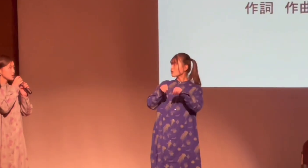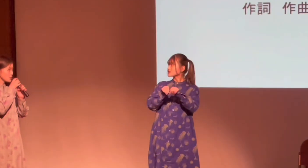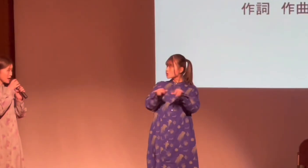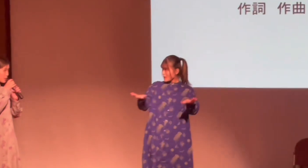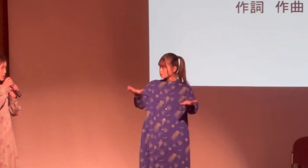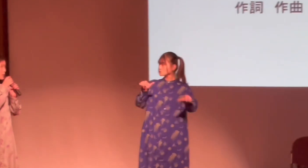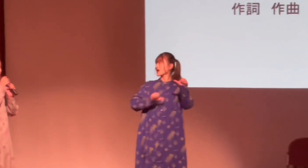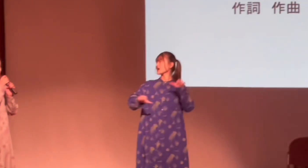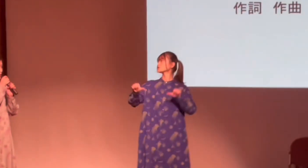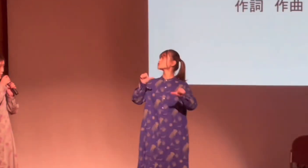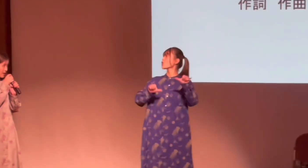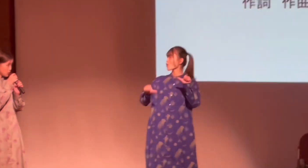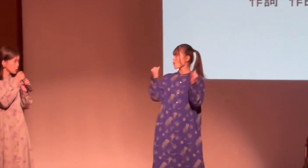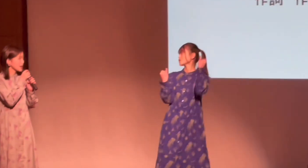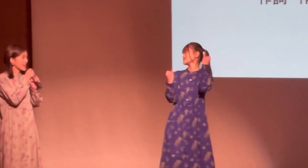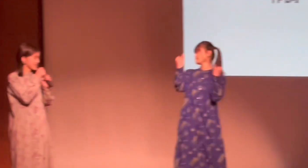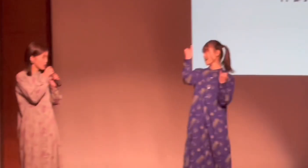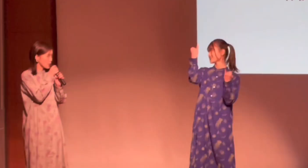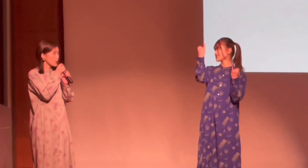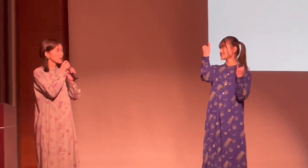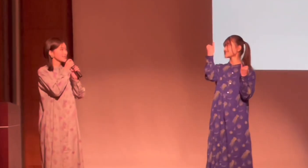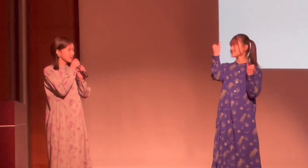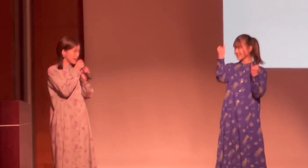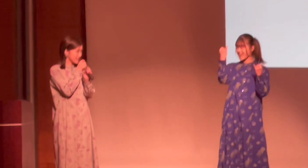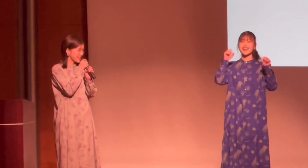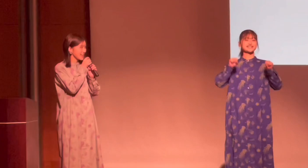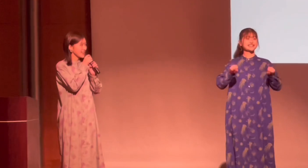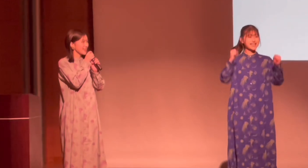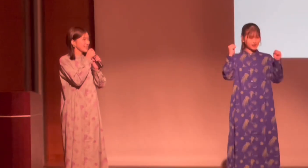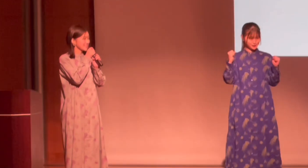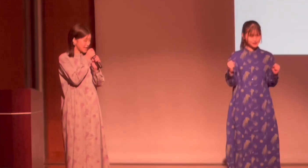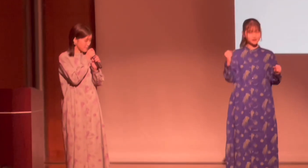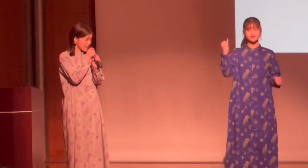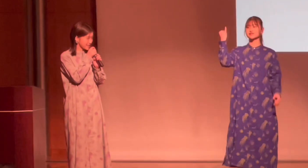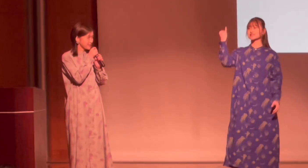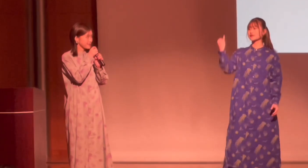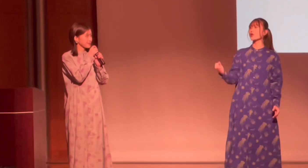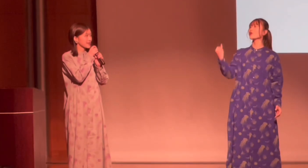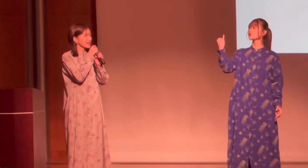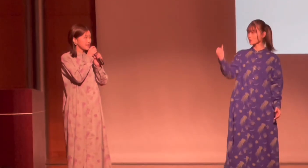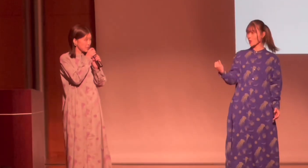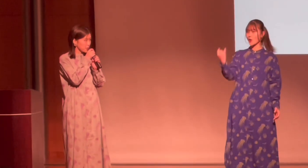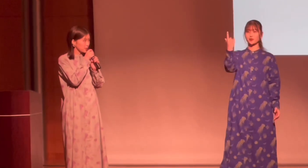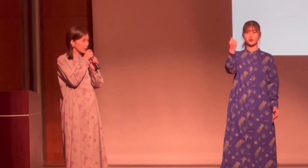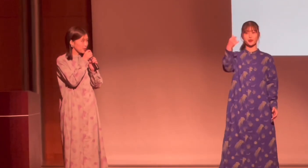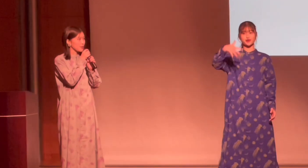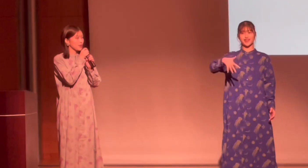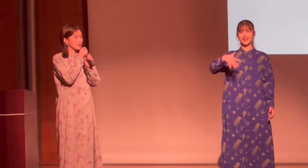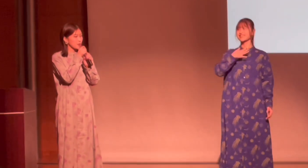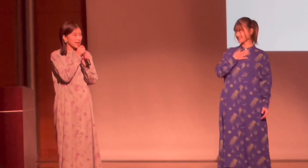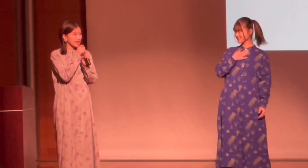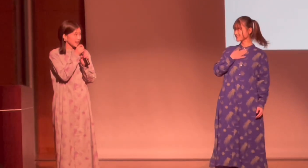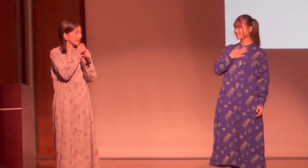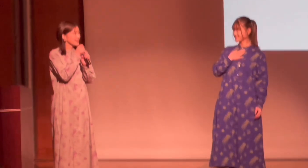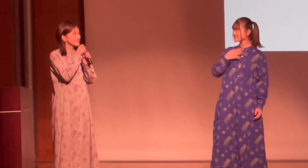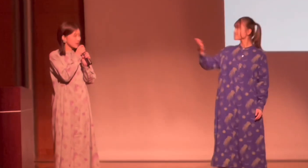手話を広める活動を姉妹でしています。妹のモネ、そ